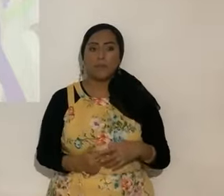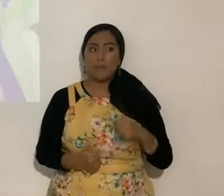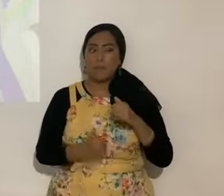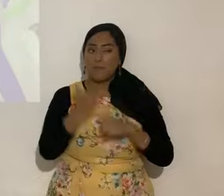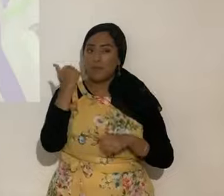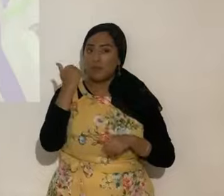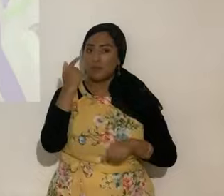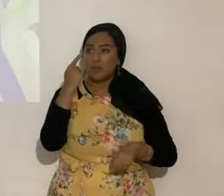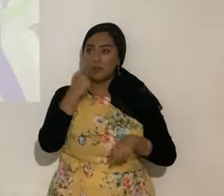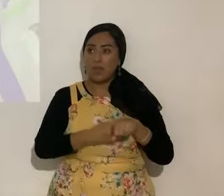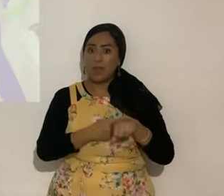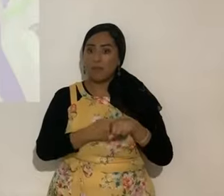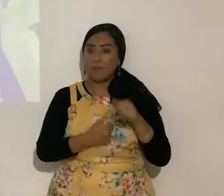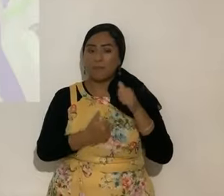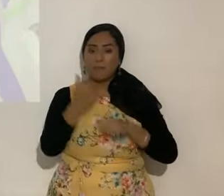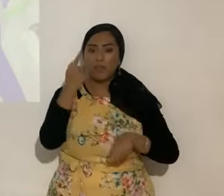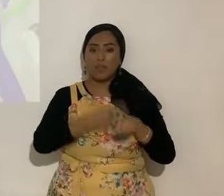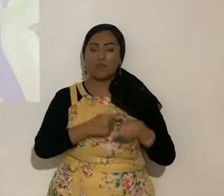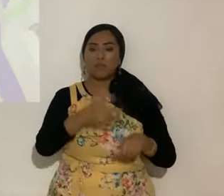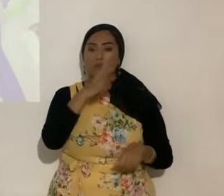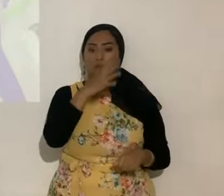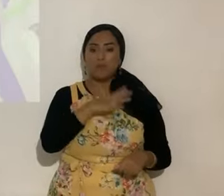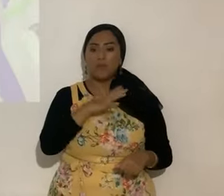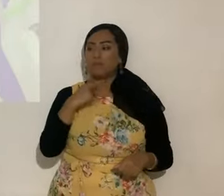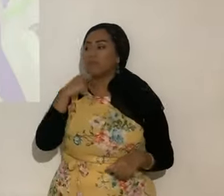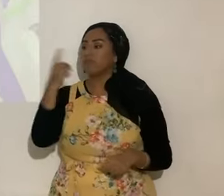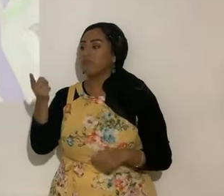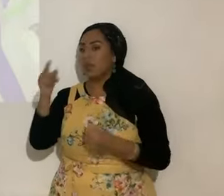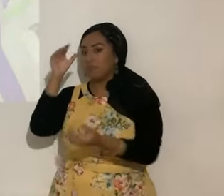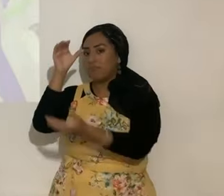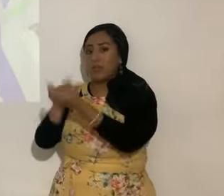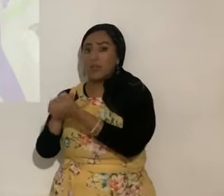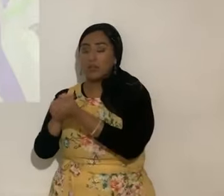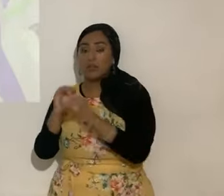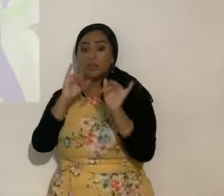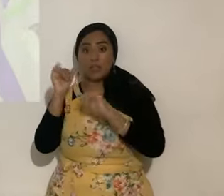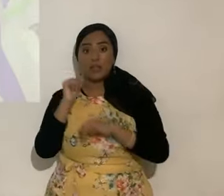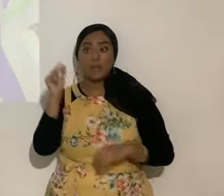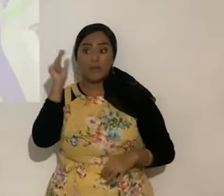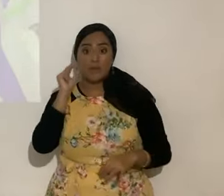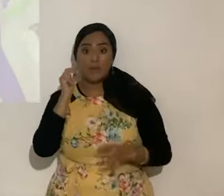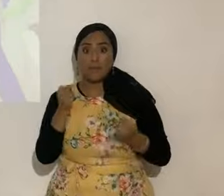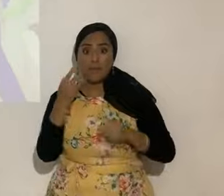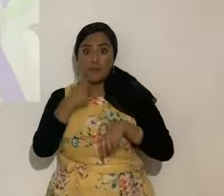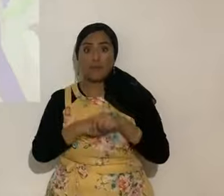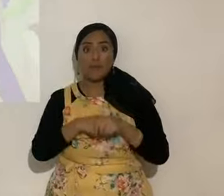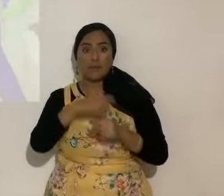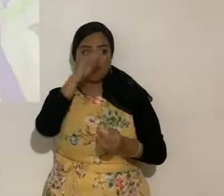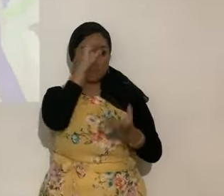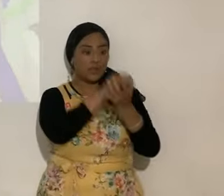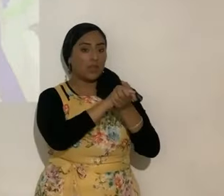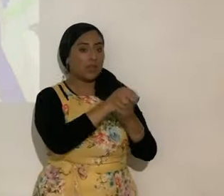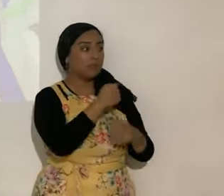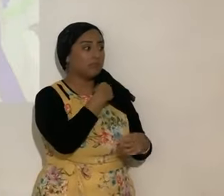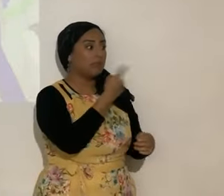mayoría de mujeres a su marido. Pero también lo he oído en muchas ocasiones del marido a la mujer,